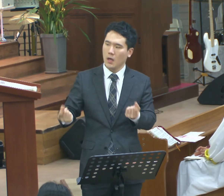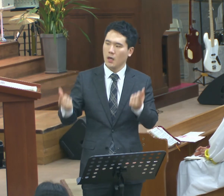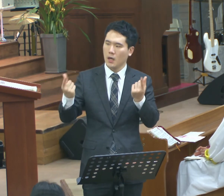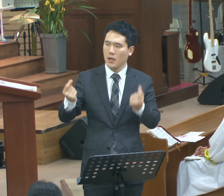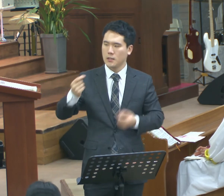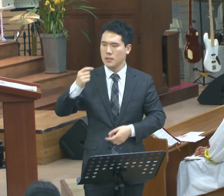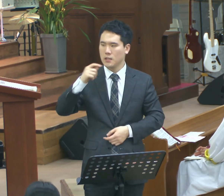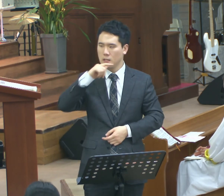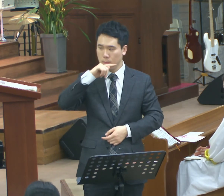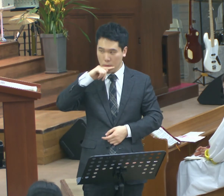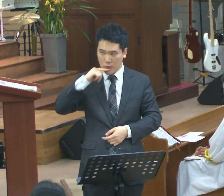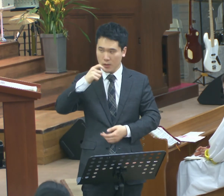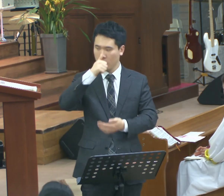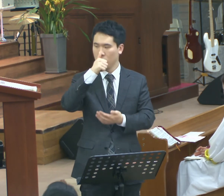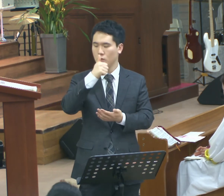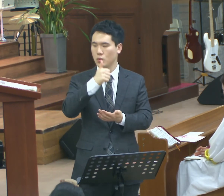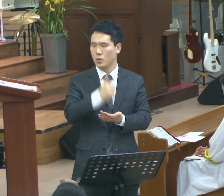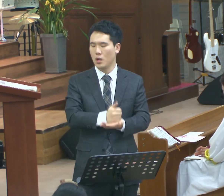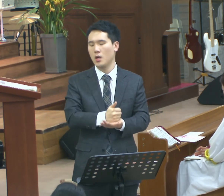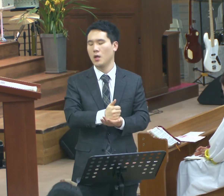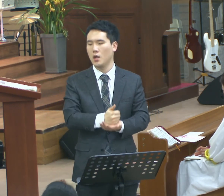피와 같이 붉은